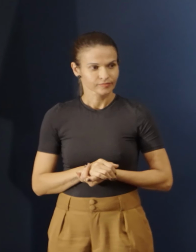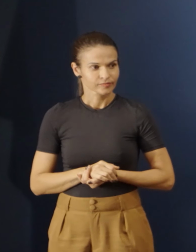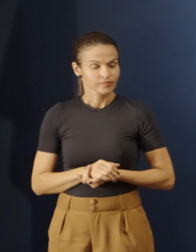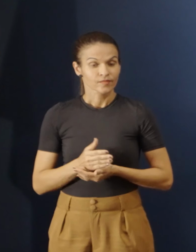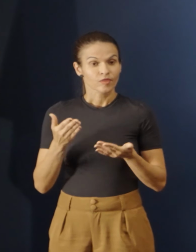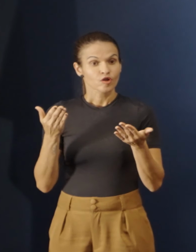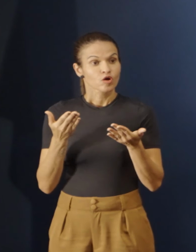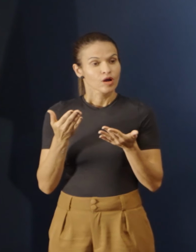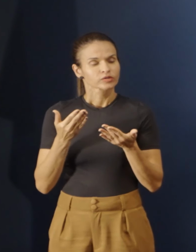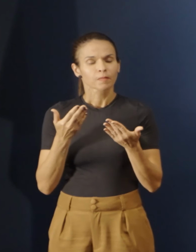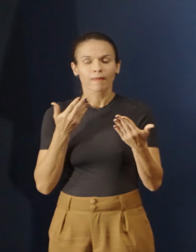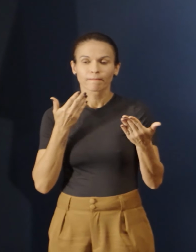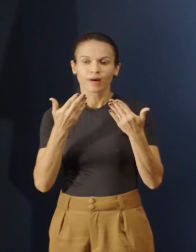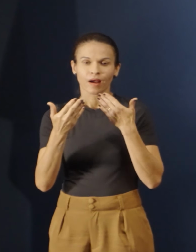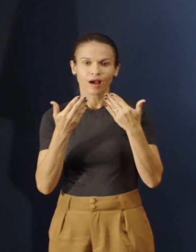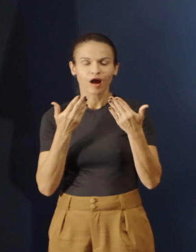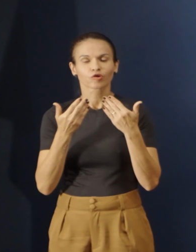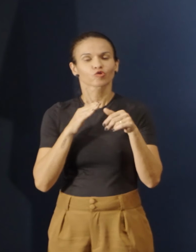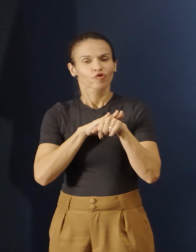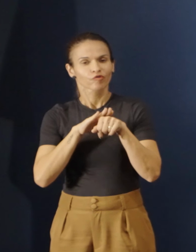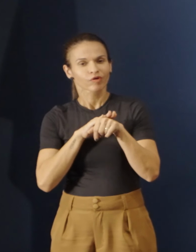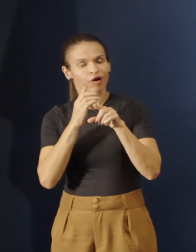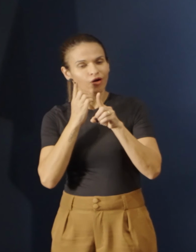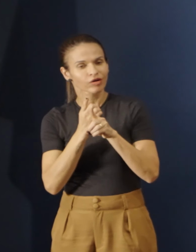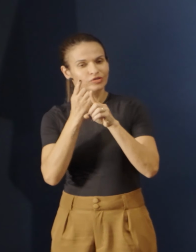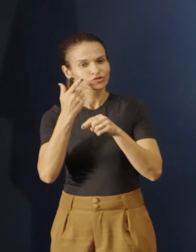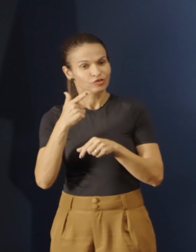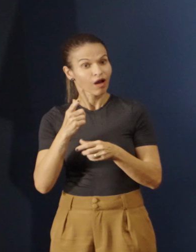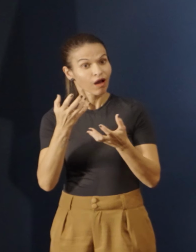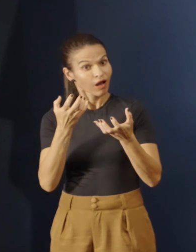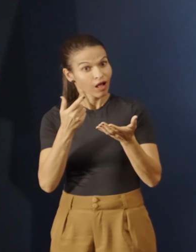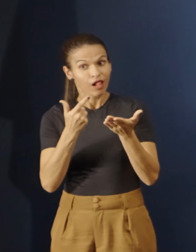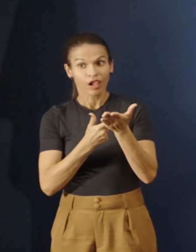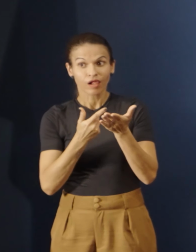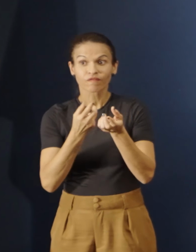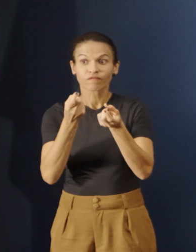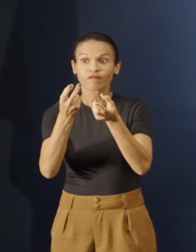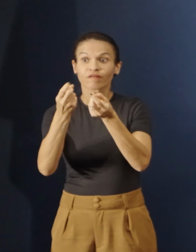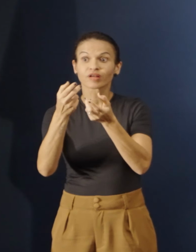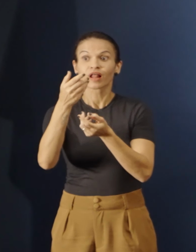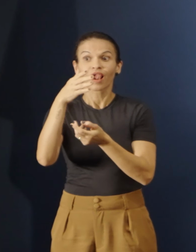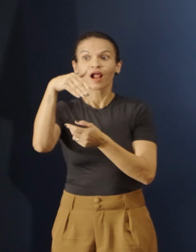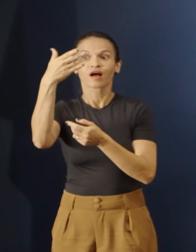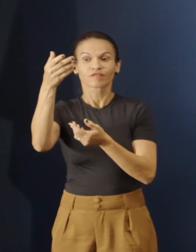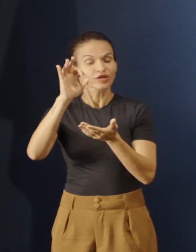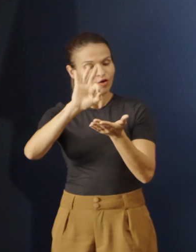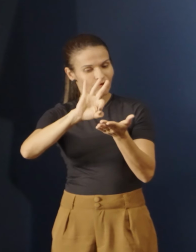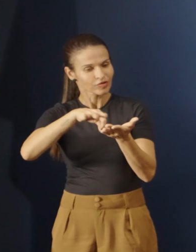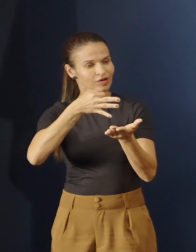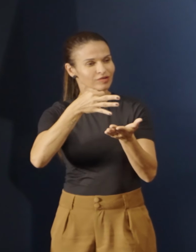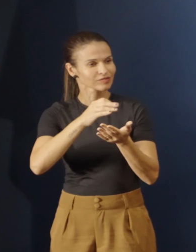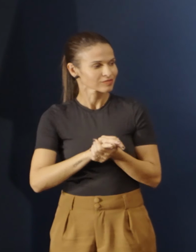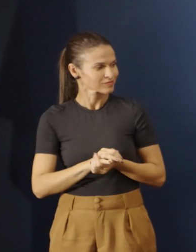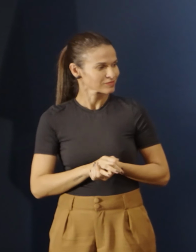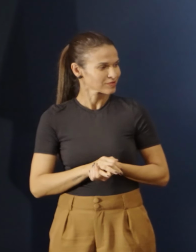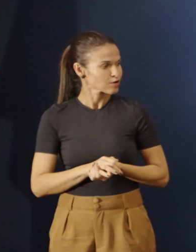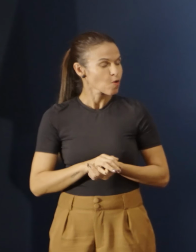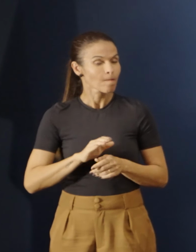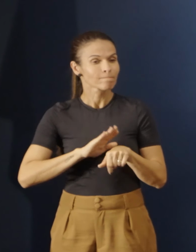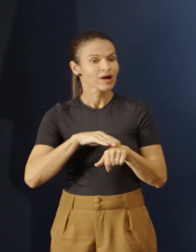Hoje era mais para bater um papo, conversar, reencontrar, mas quem quiser o livro, está vendendo ali, autografado, ou seja, mas o